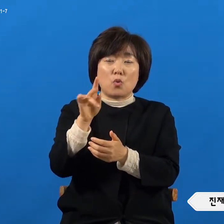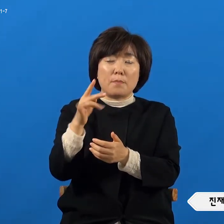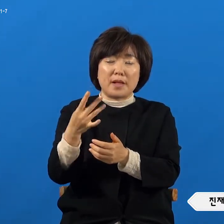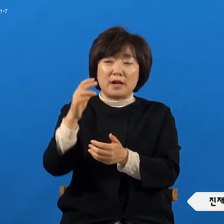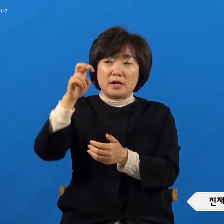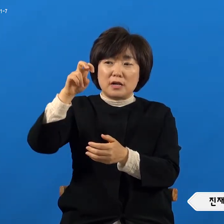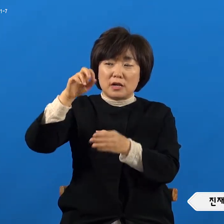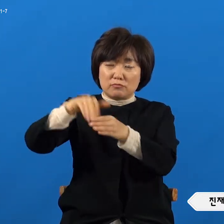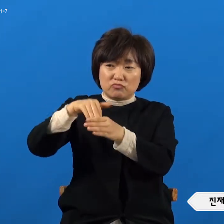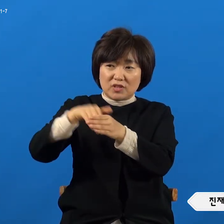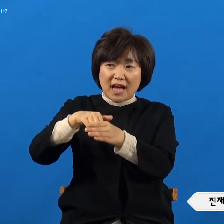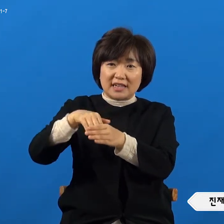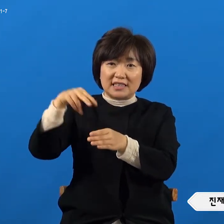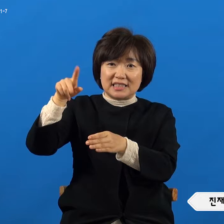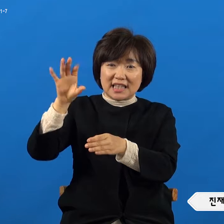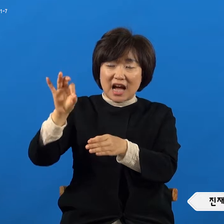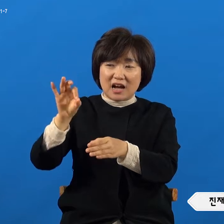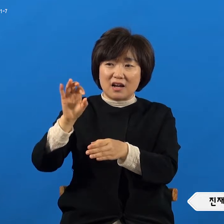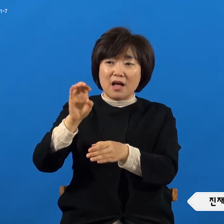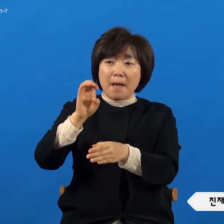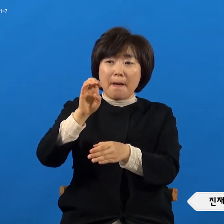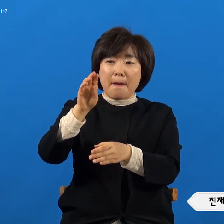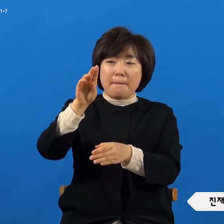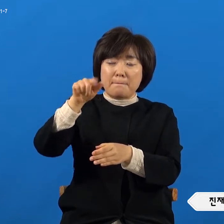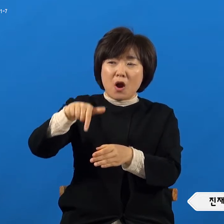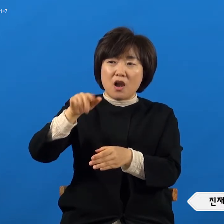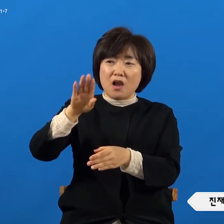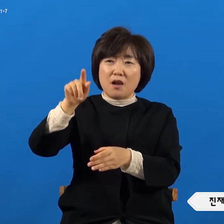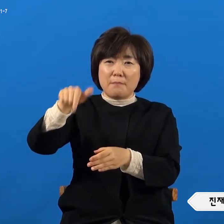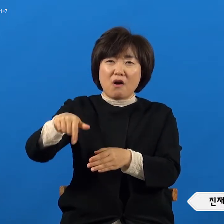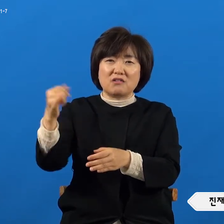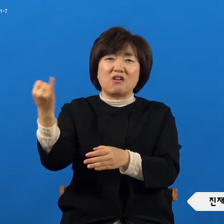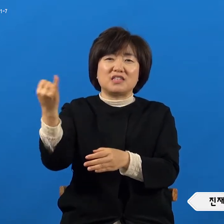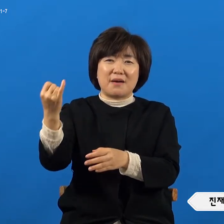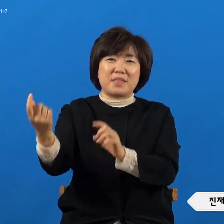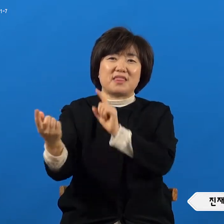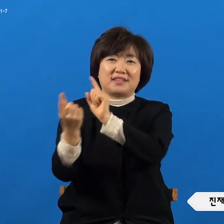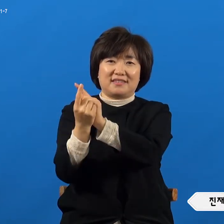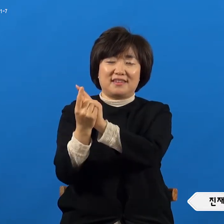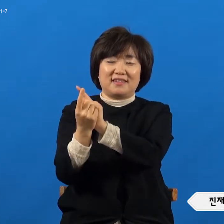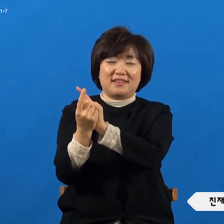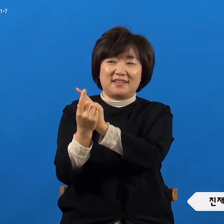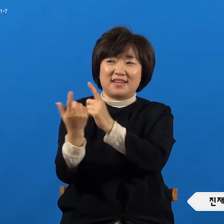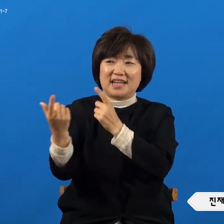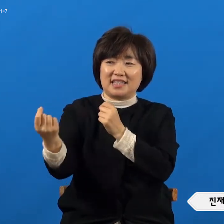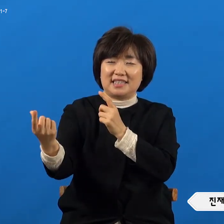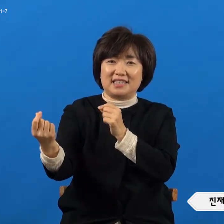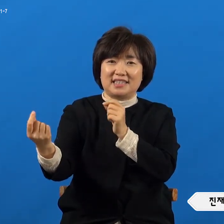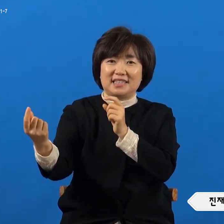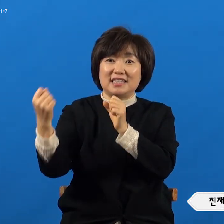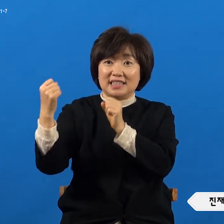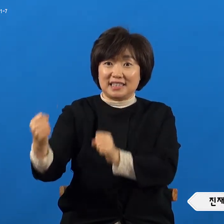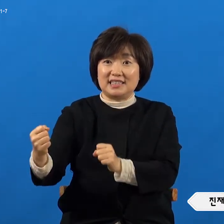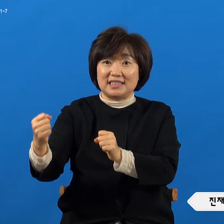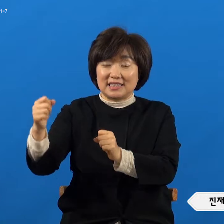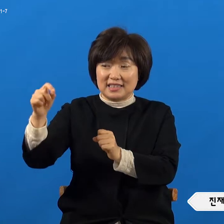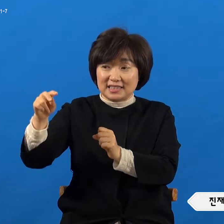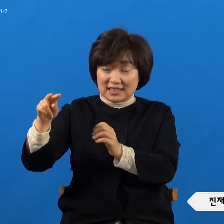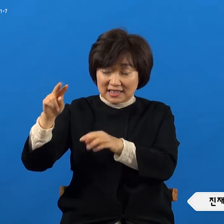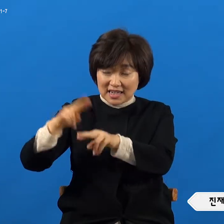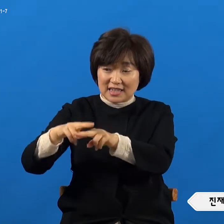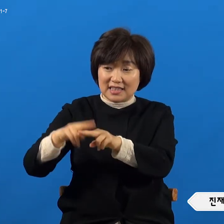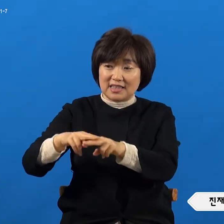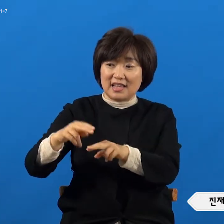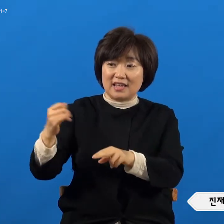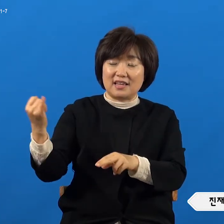수상했던 펄벅 여사를 만났습니다. 그때 그들이 함께 있는 자리에서 펄벅 여사가 이분들을 향해서